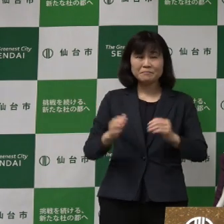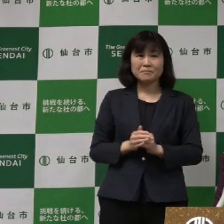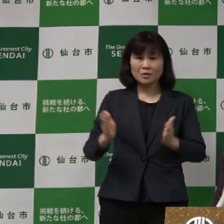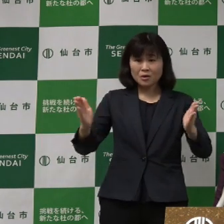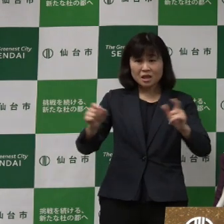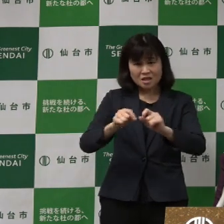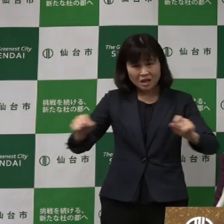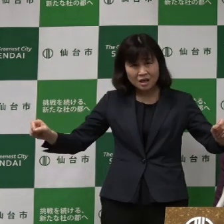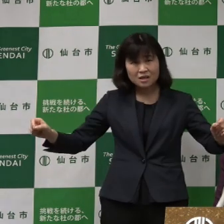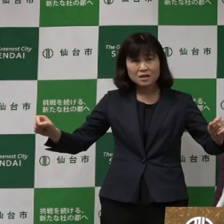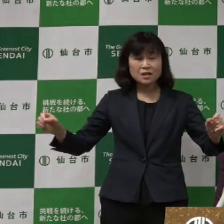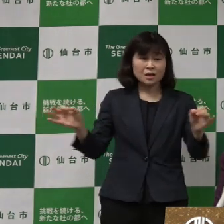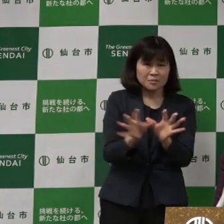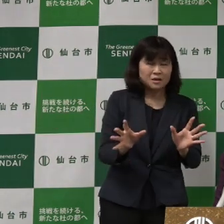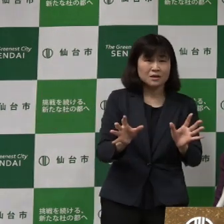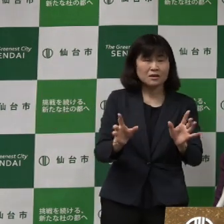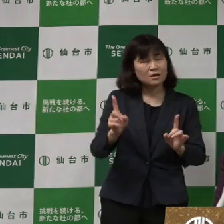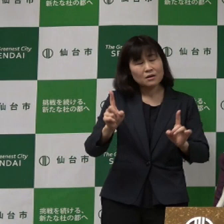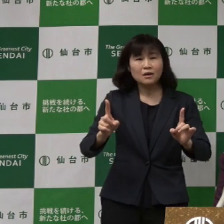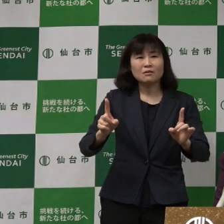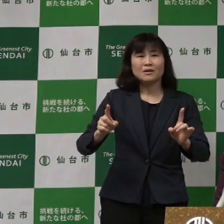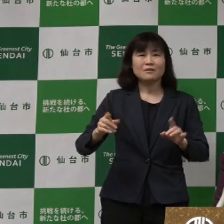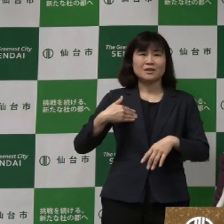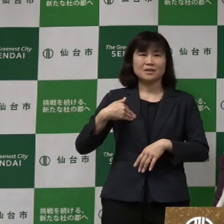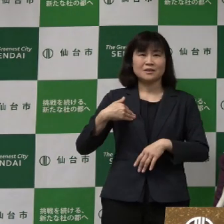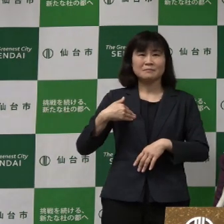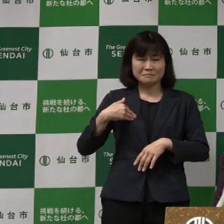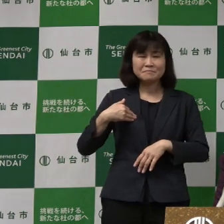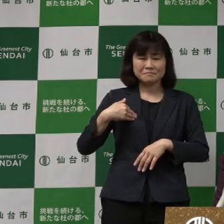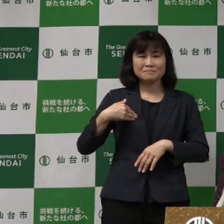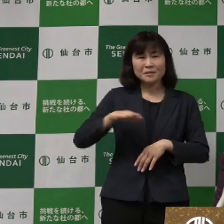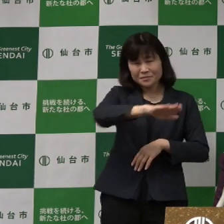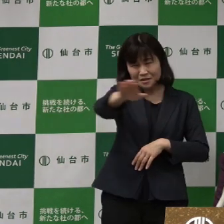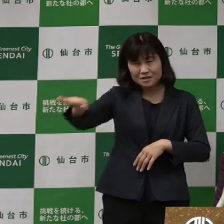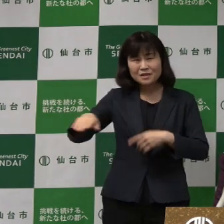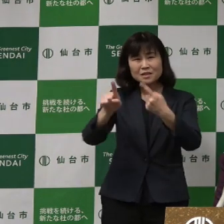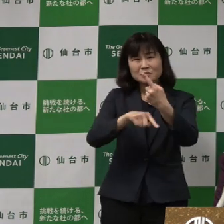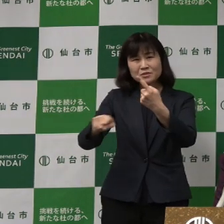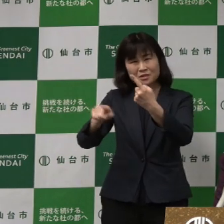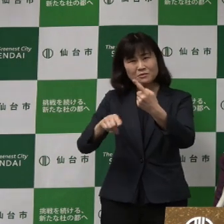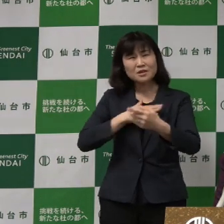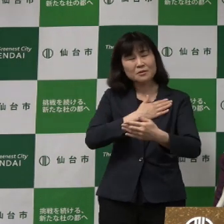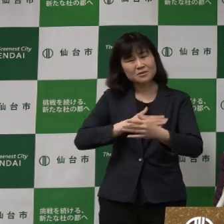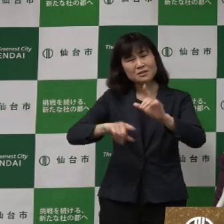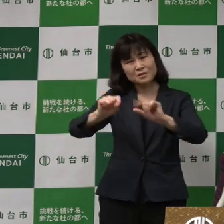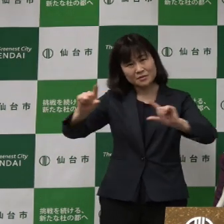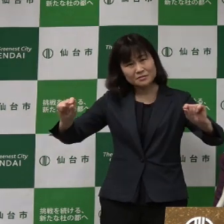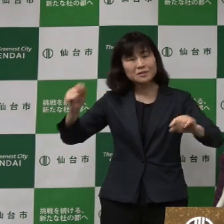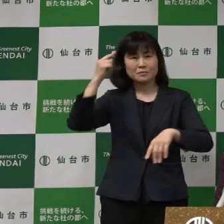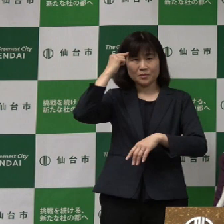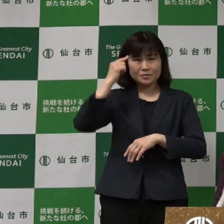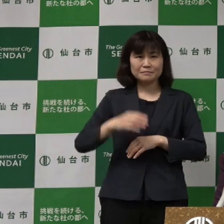か遅いのか、それは被災された皆さんそれぞれで違っているんだと思います。本市におい